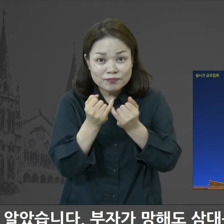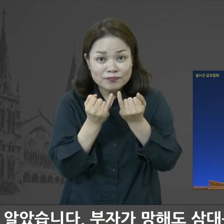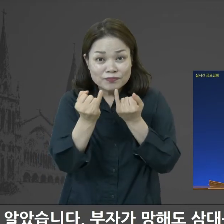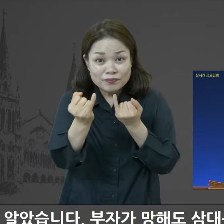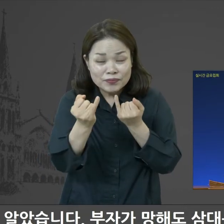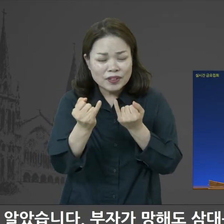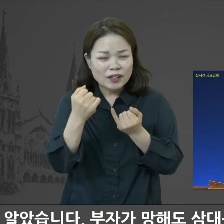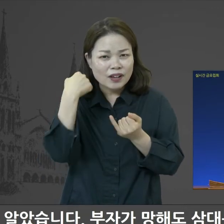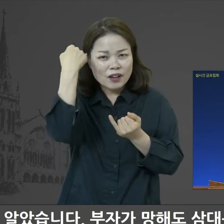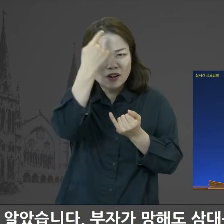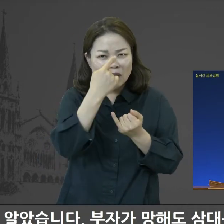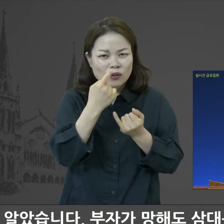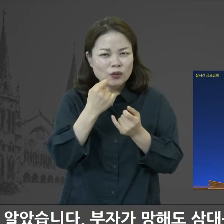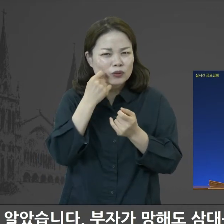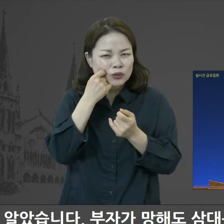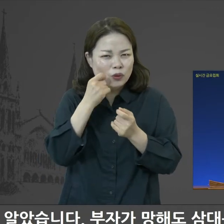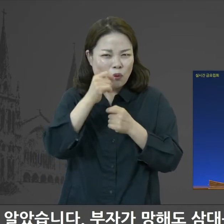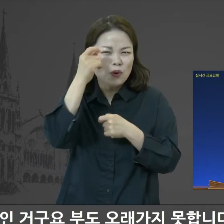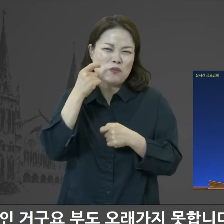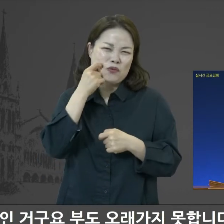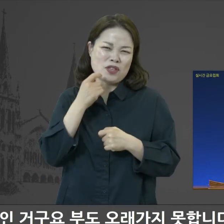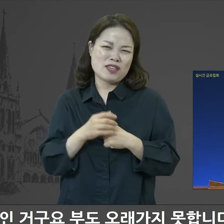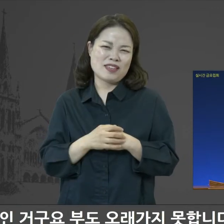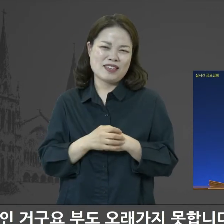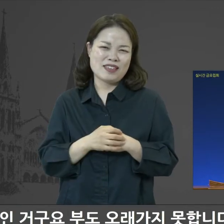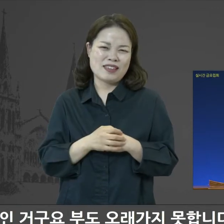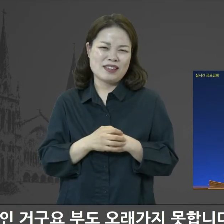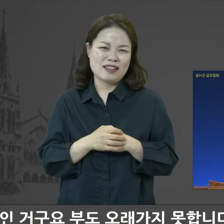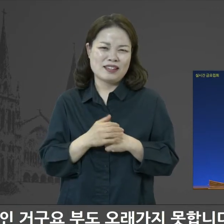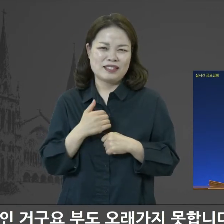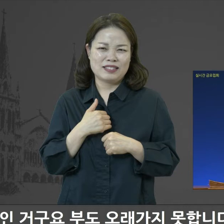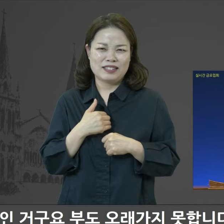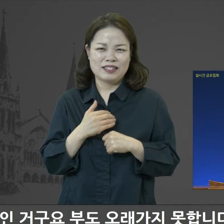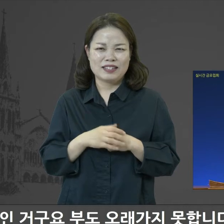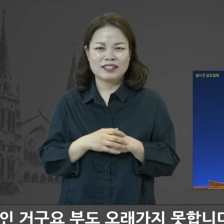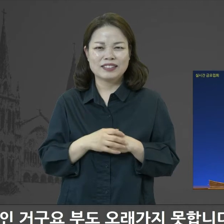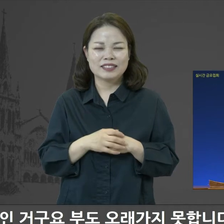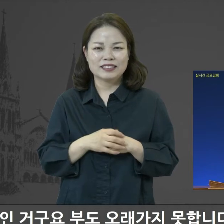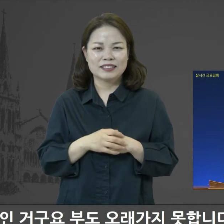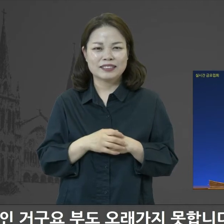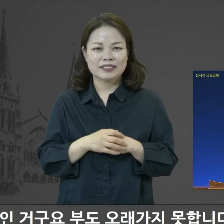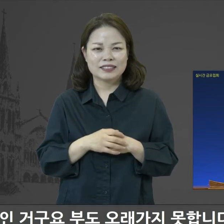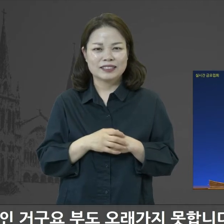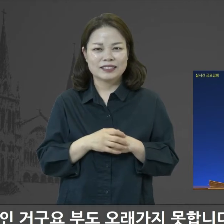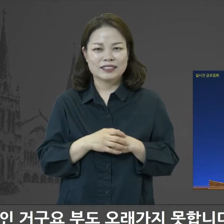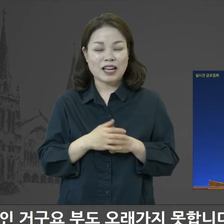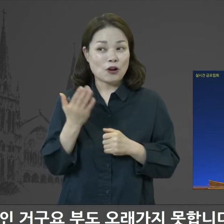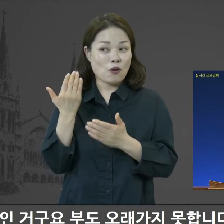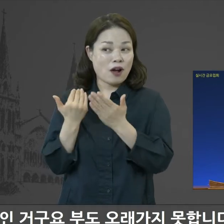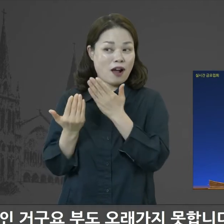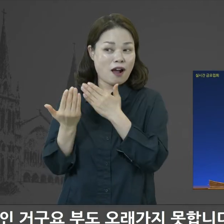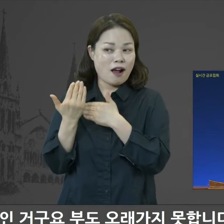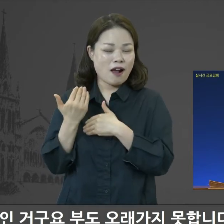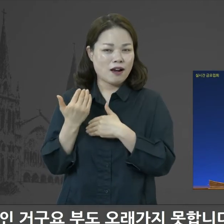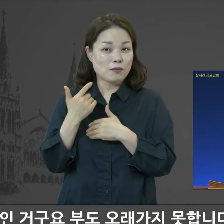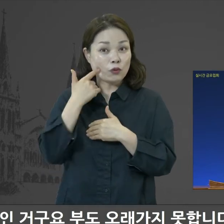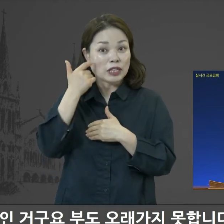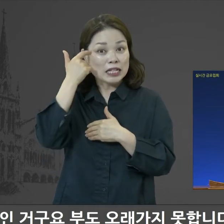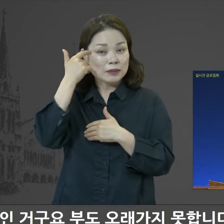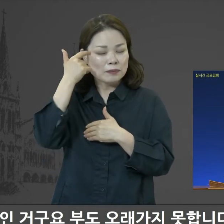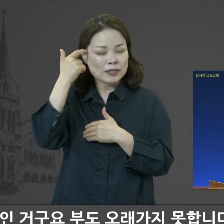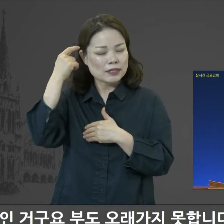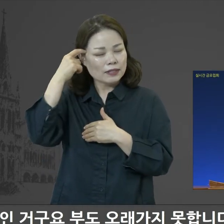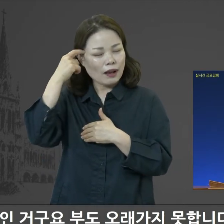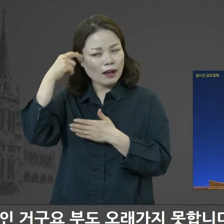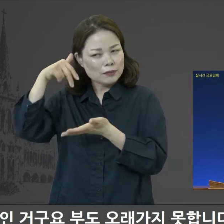가지 못하는 거는 다 알죠. 제가 이제 제 쭉 그 과거를 돌이켜 보면서 이렇게